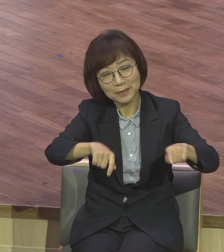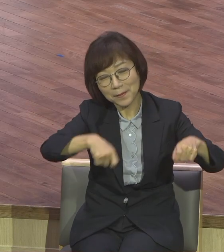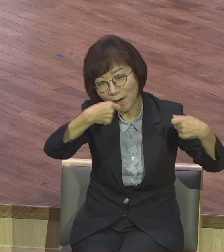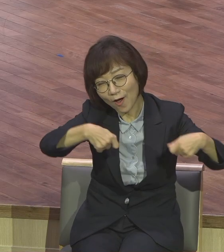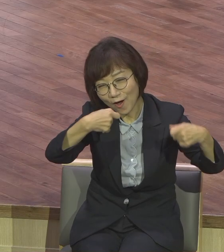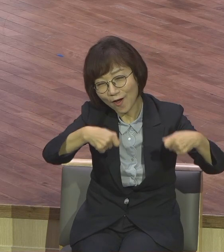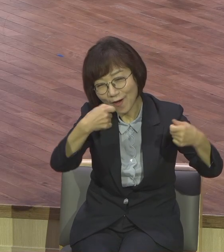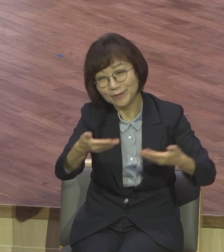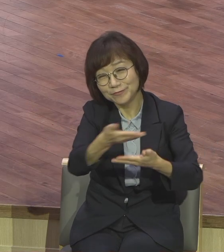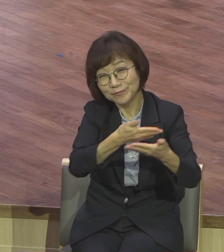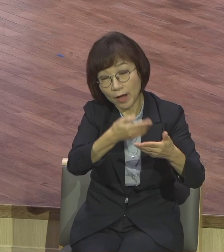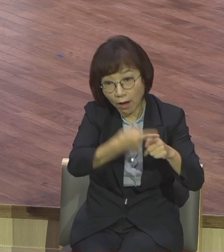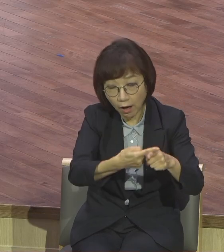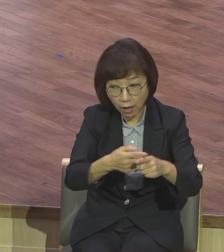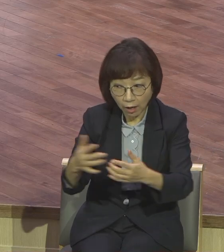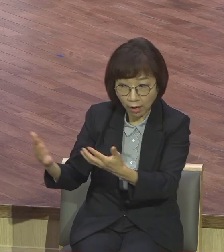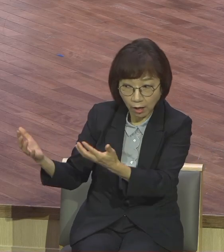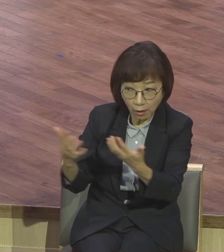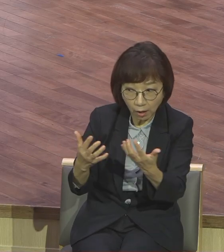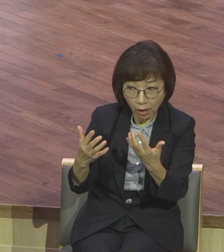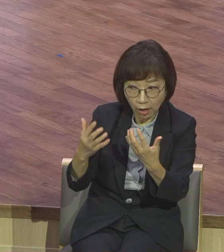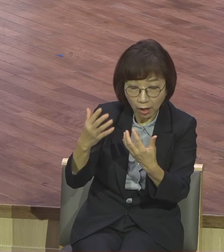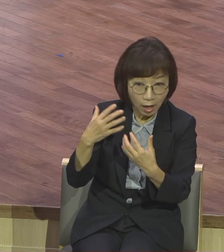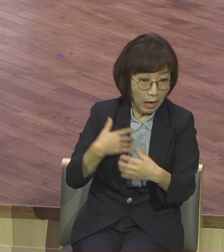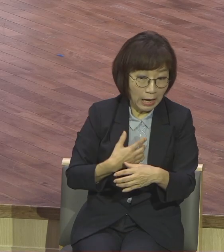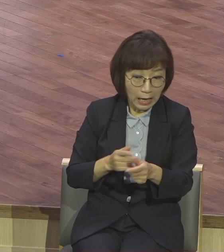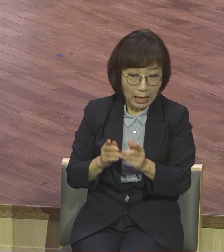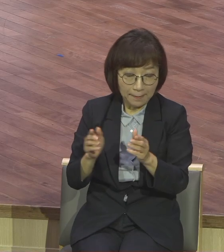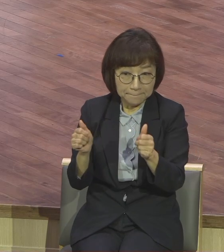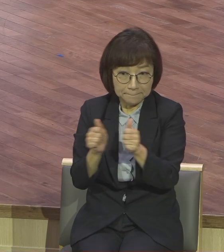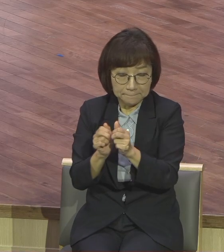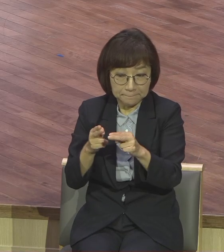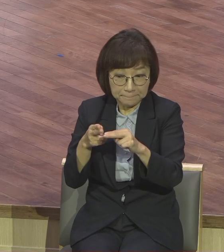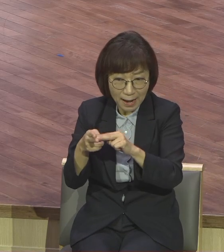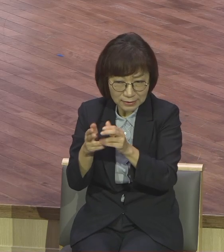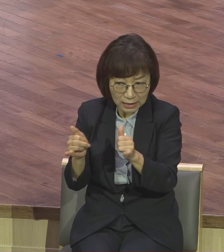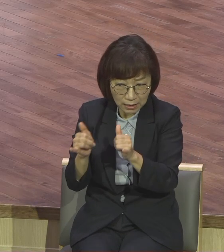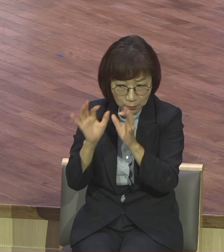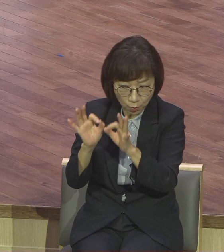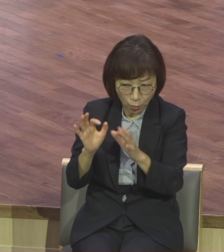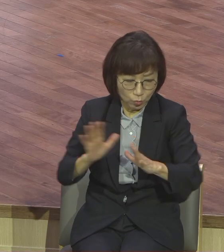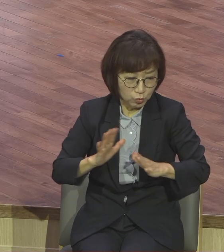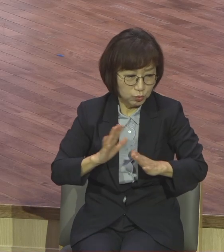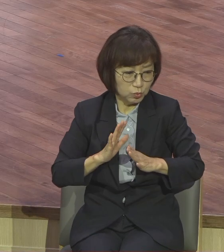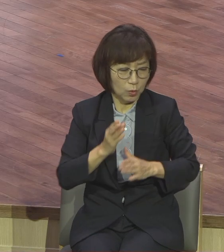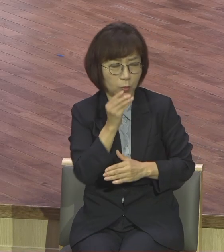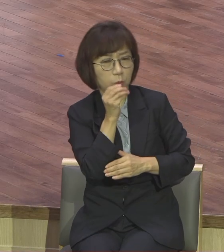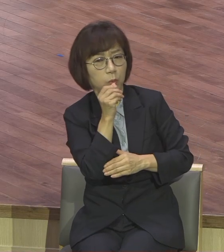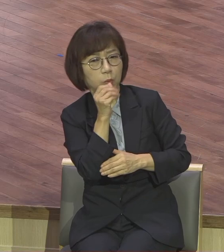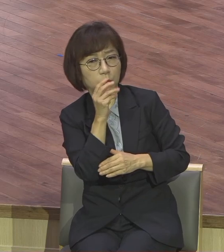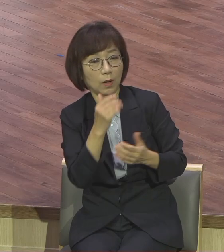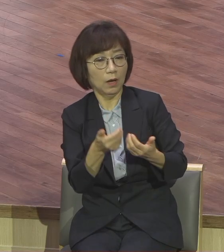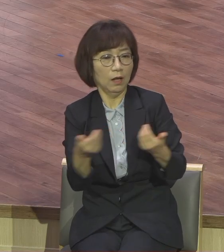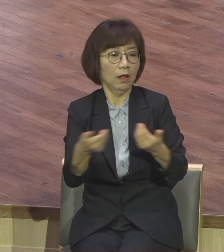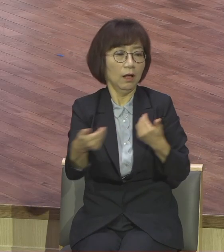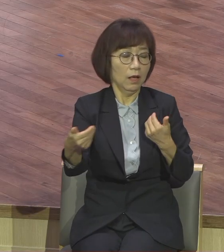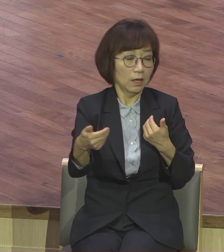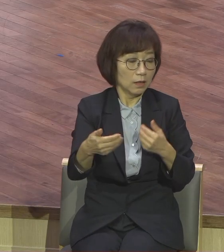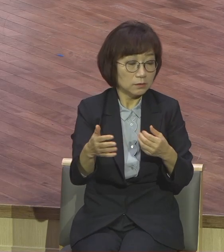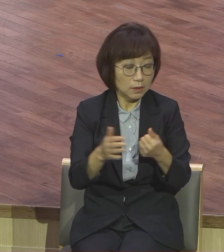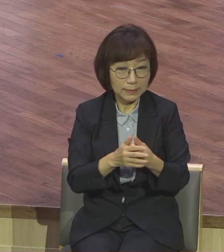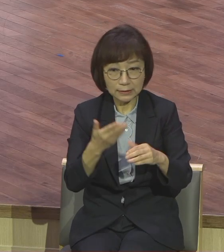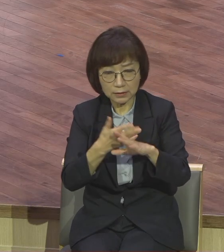먹다가 그들이 오매 그가 할례자들을 두려워하여 떠나 물러가매 남은 유대인들도 그와 같이